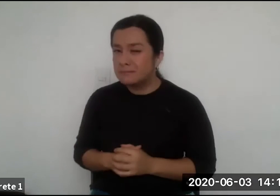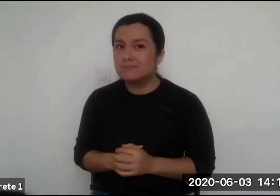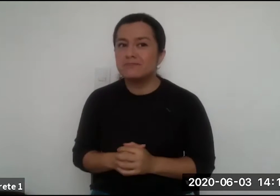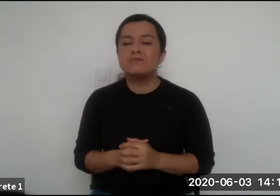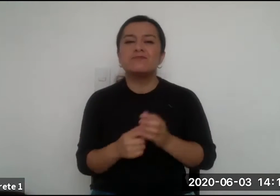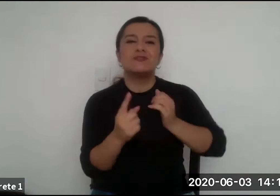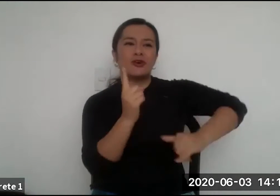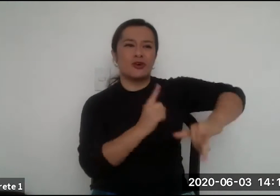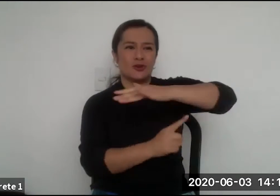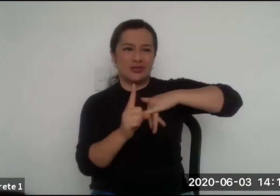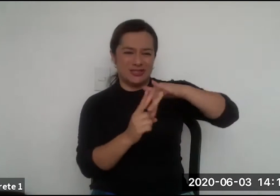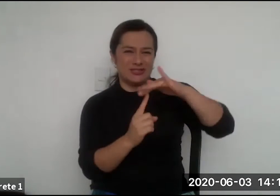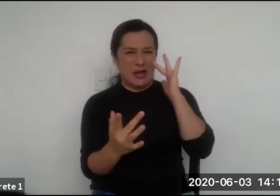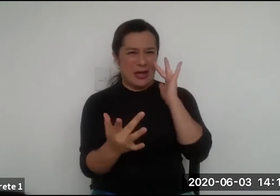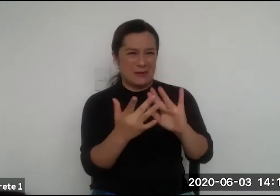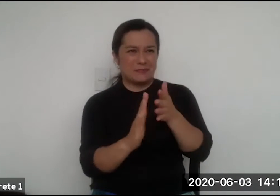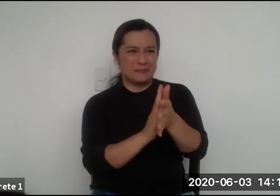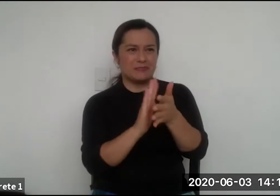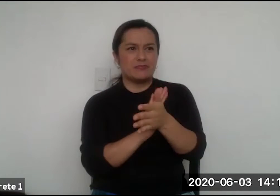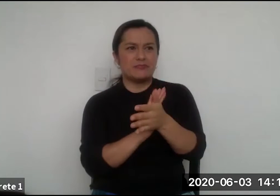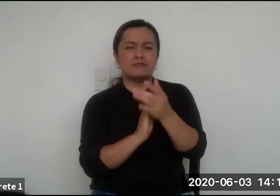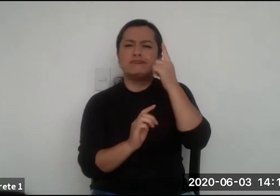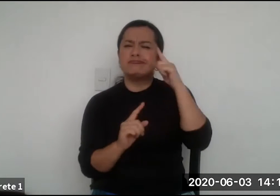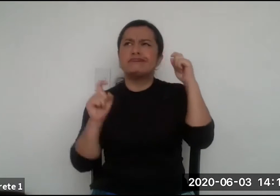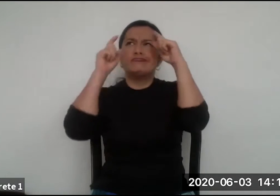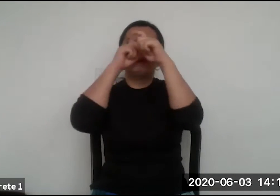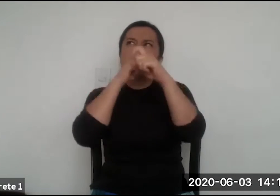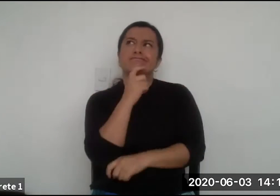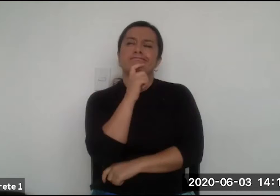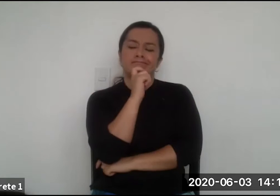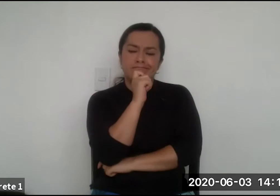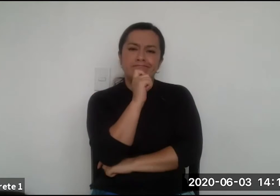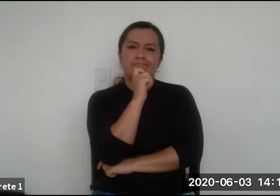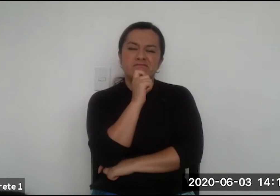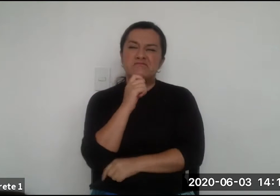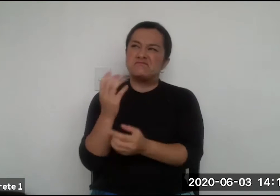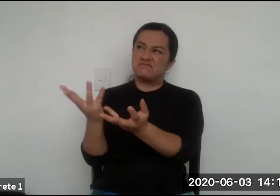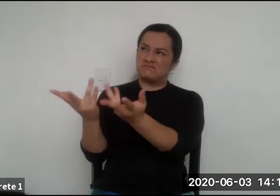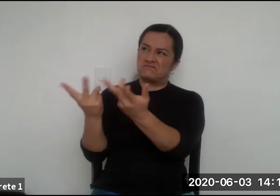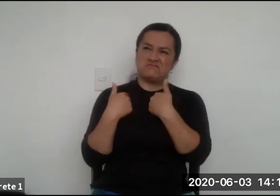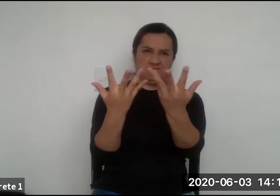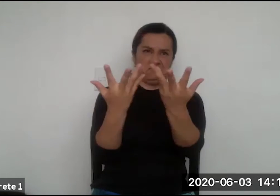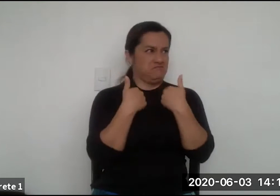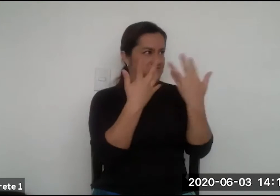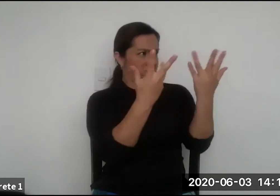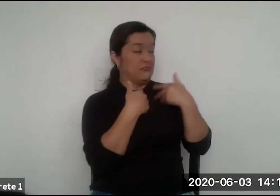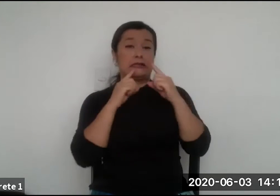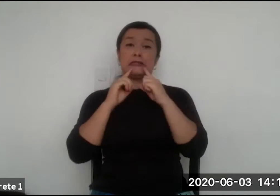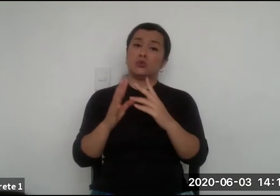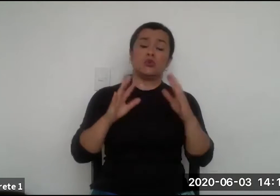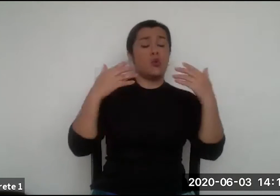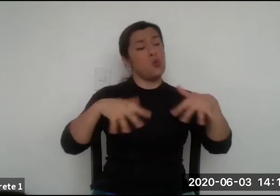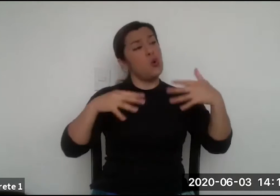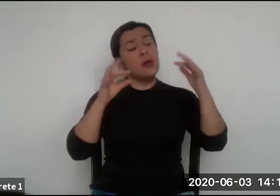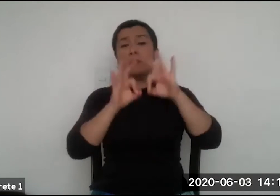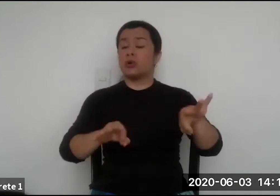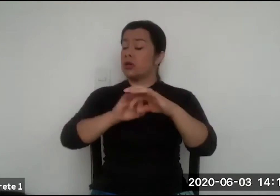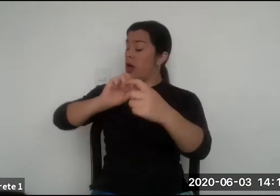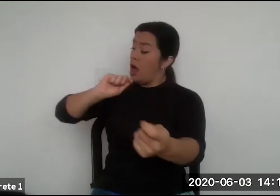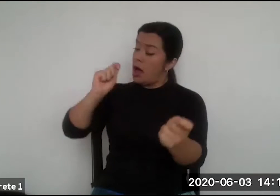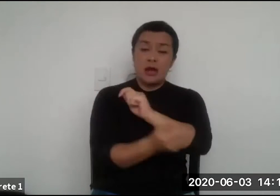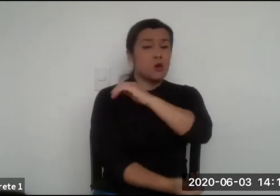contexto pandémico, ¿qué nos invita a pensar los discursos en torno a la nueva normalidad? Bueno, con